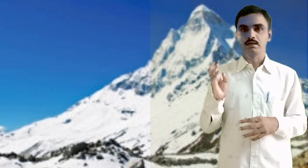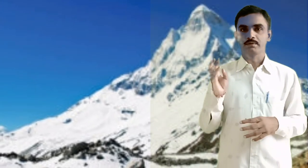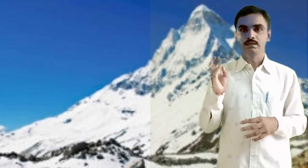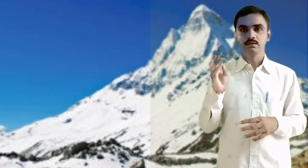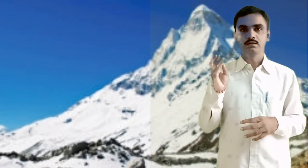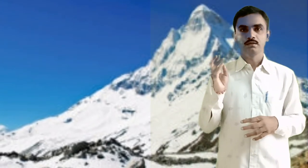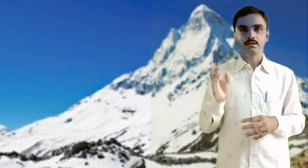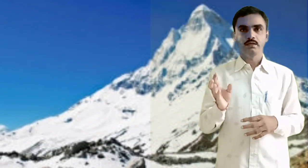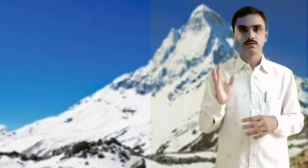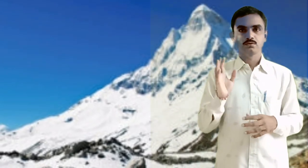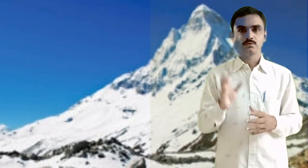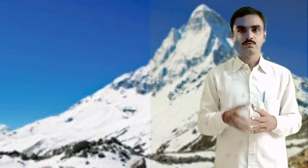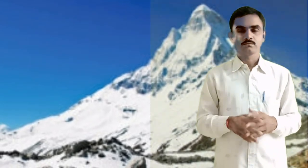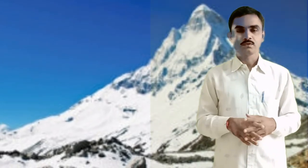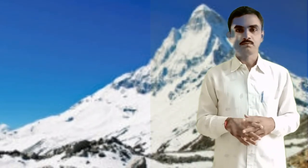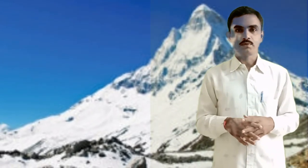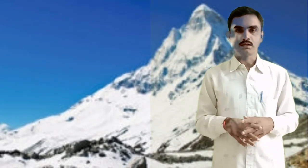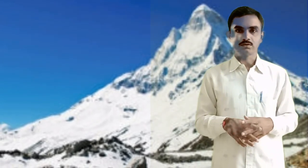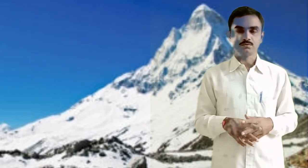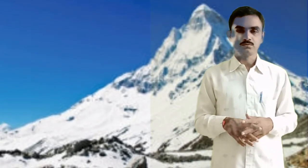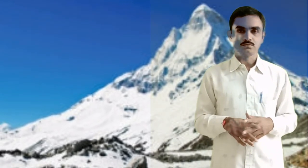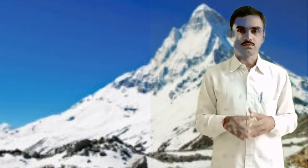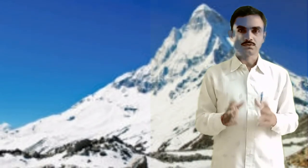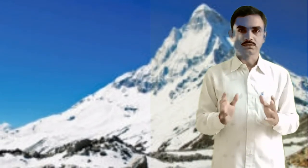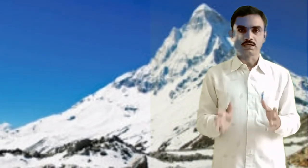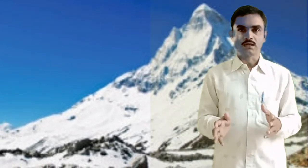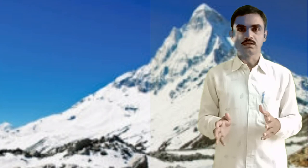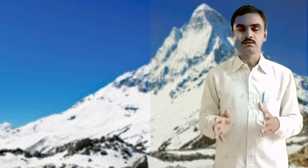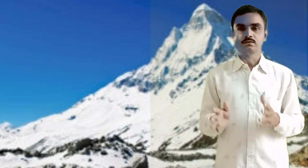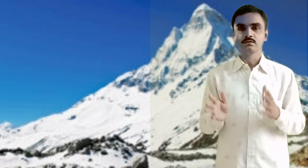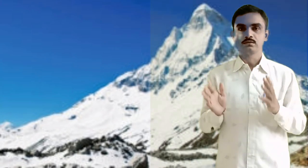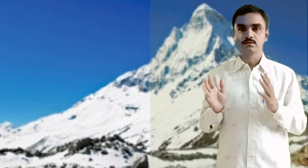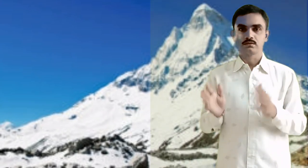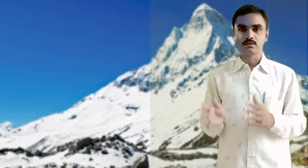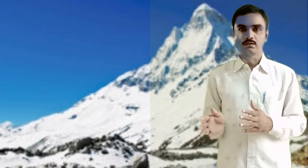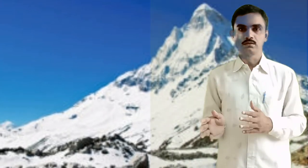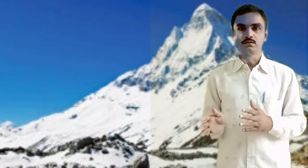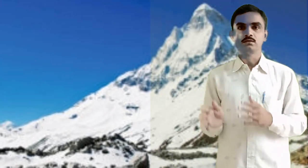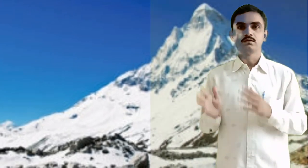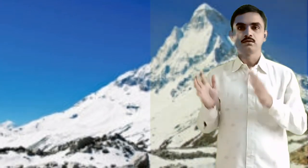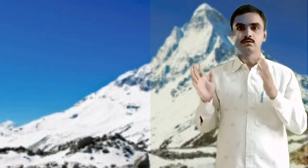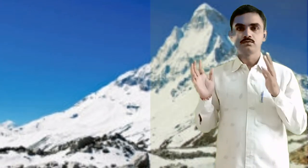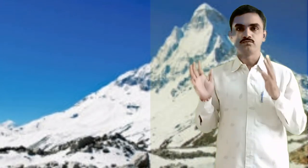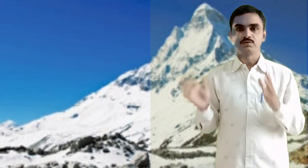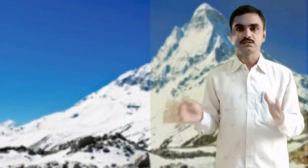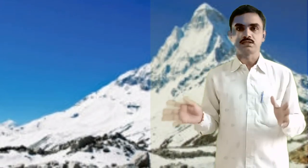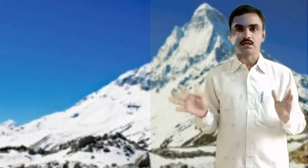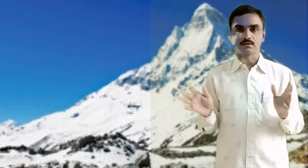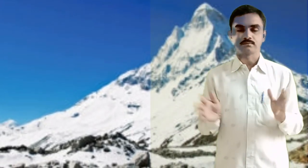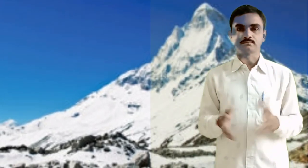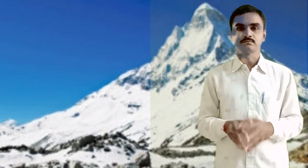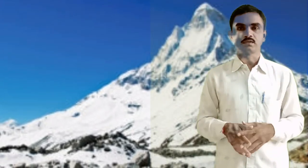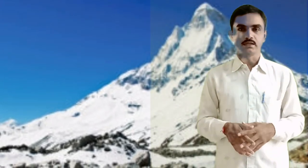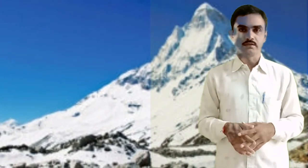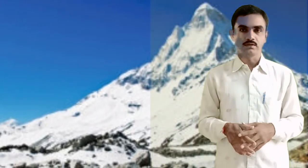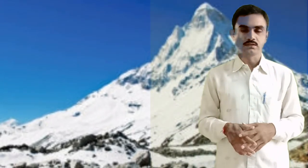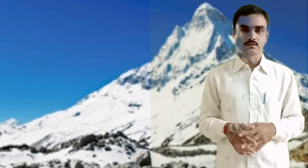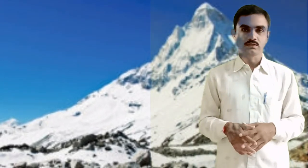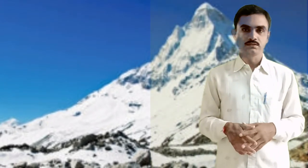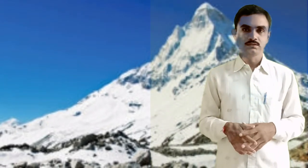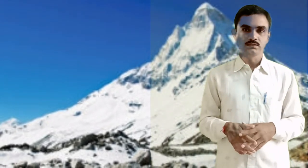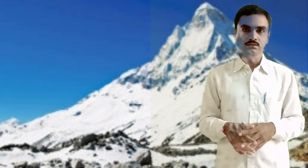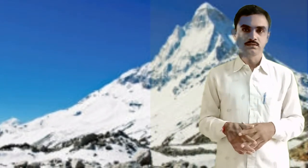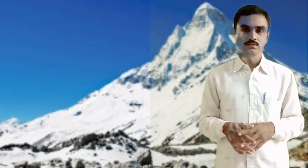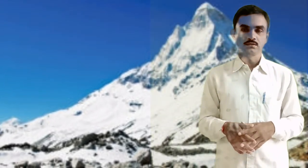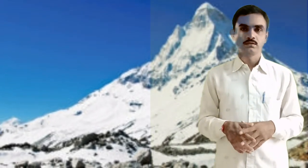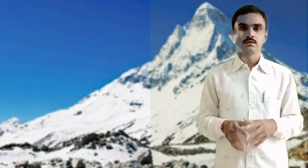नी अंदर आपणे एक तो भारत नू स्थान कद विस्तार एनी वात